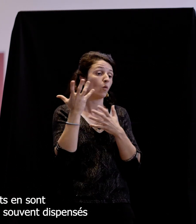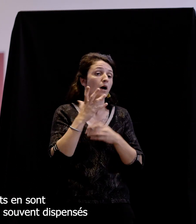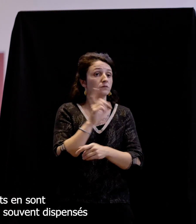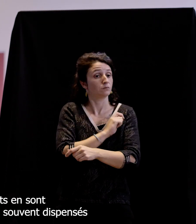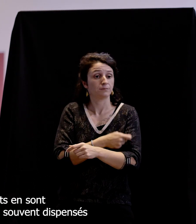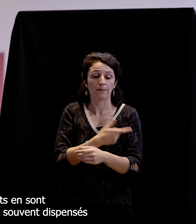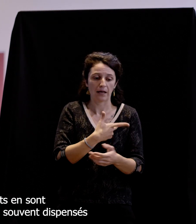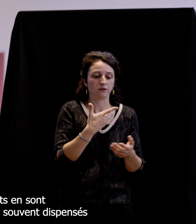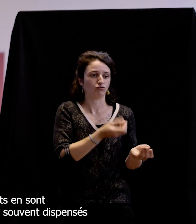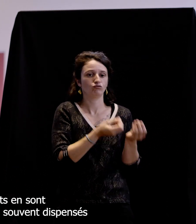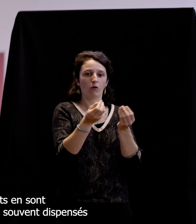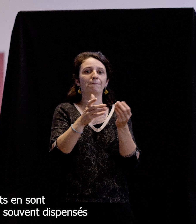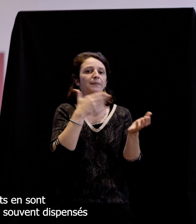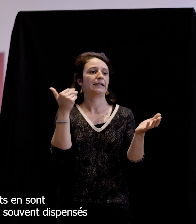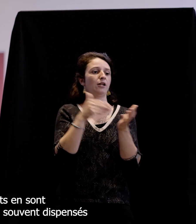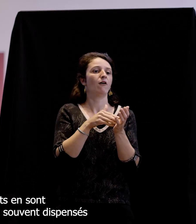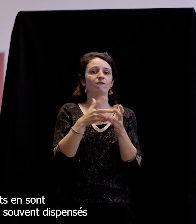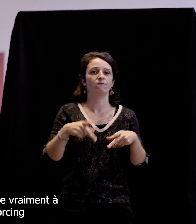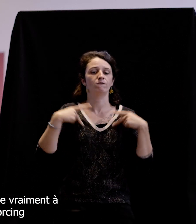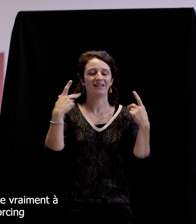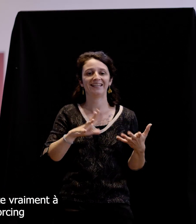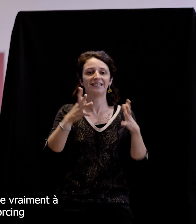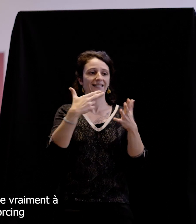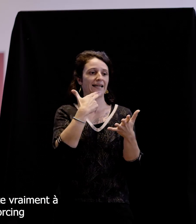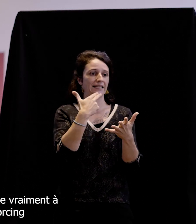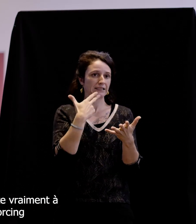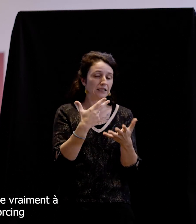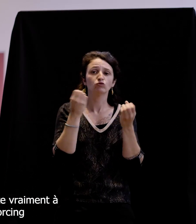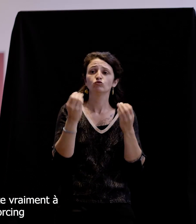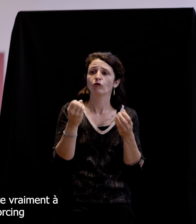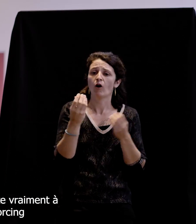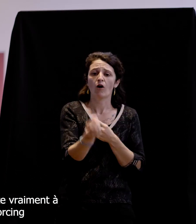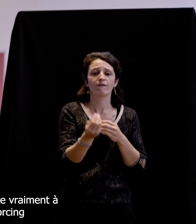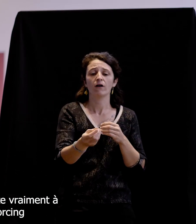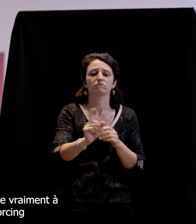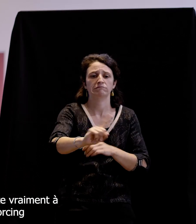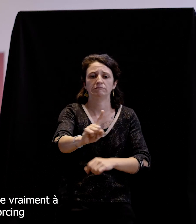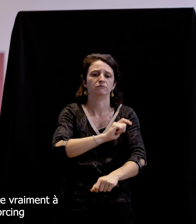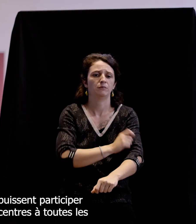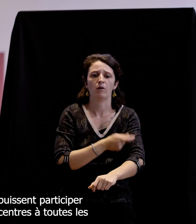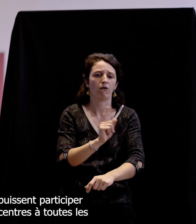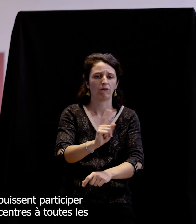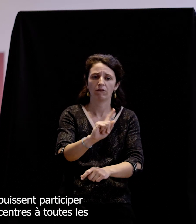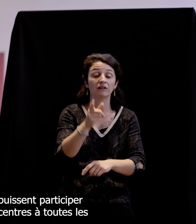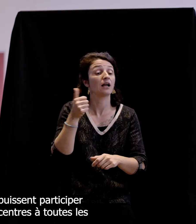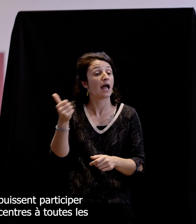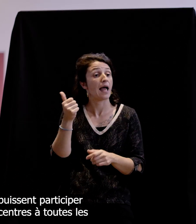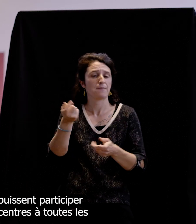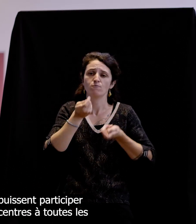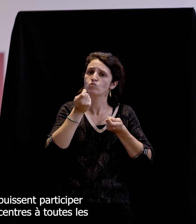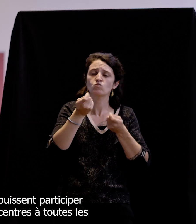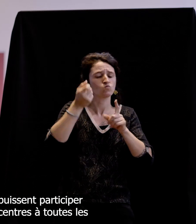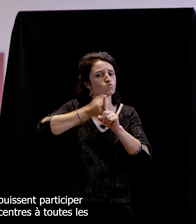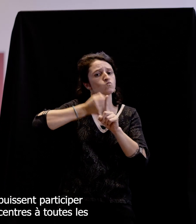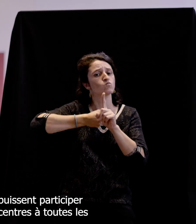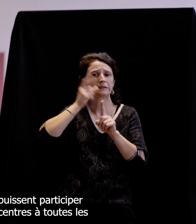les enfants sont malheureusement trop souvent dispensés et donc elle incite à vraiment faire le forcing pour que les enfants